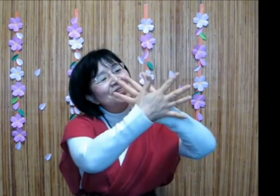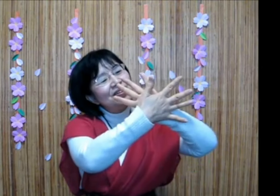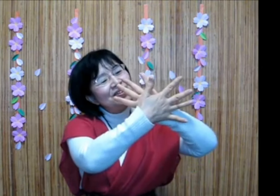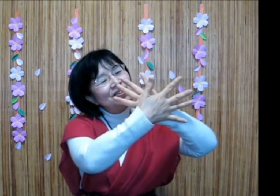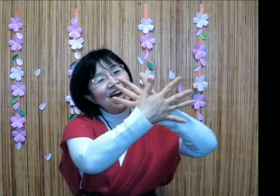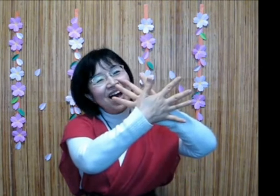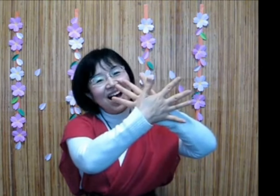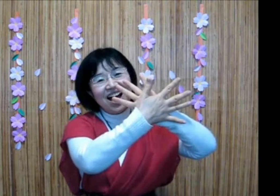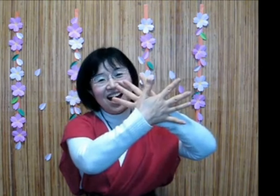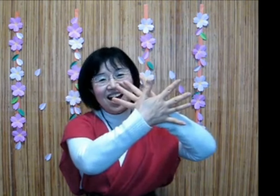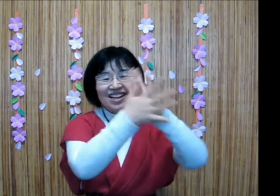桜、